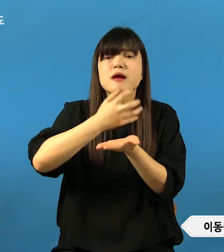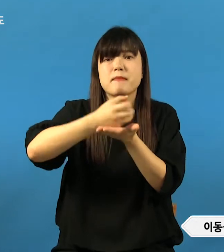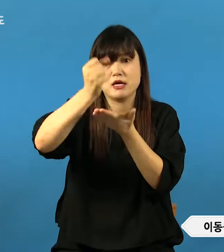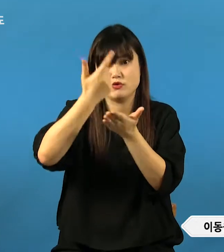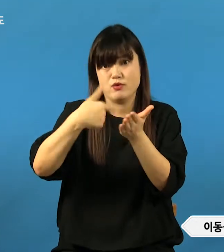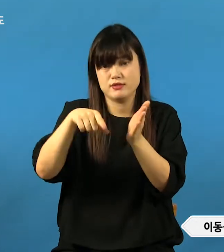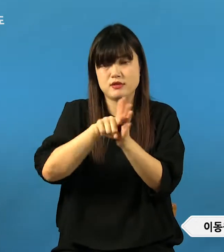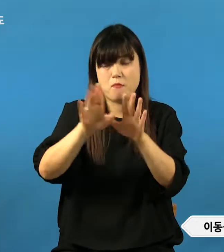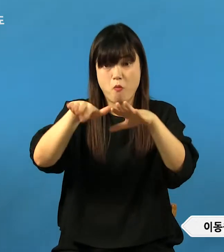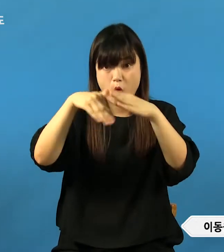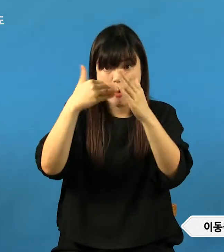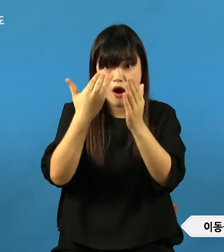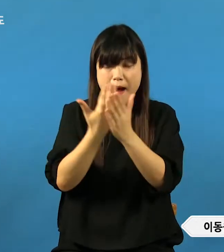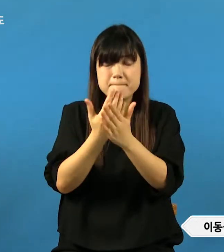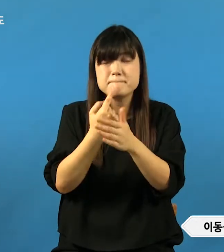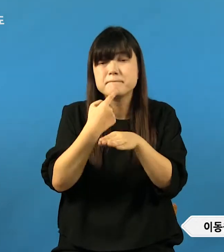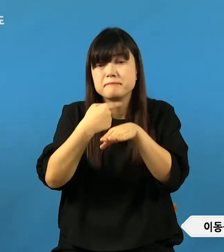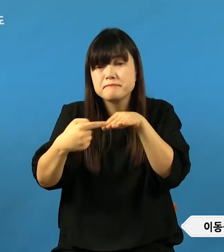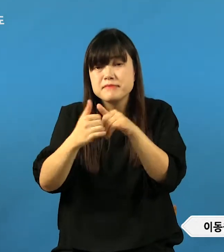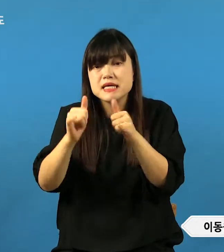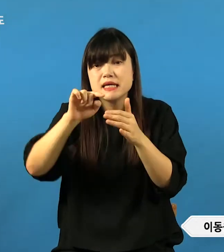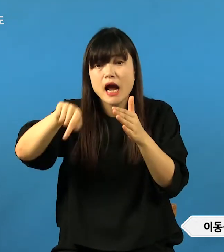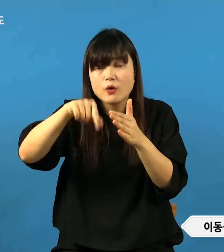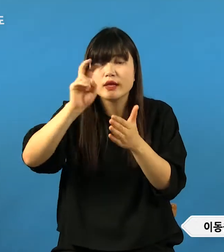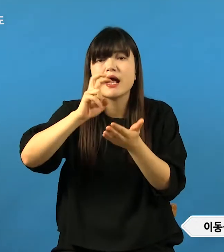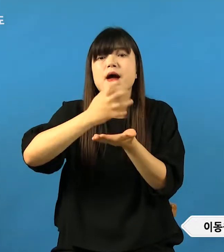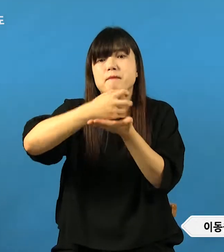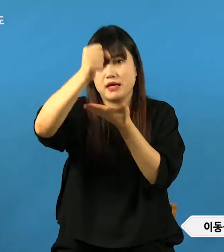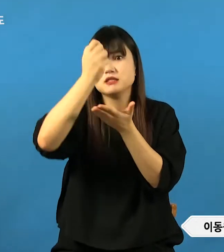받도록, 만민 가운데 찬양을 받도록.